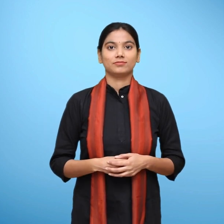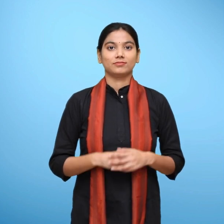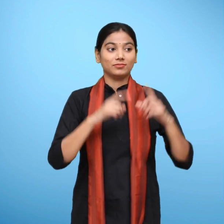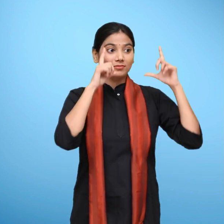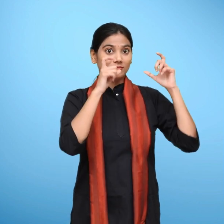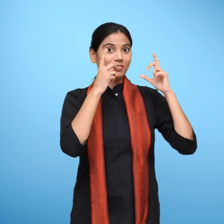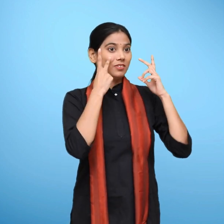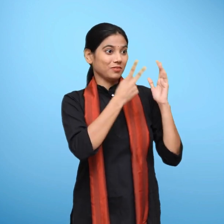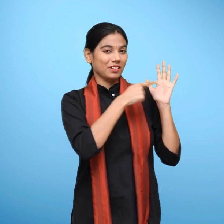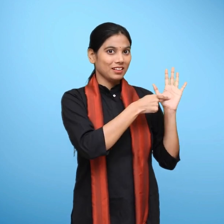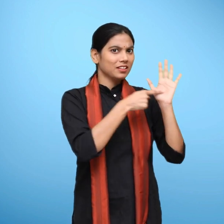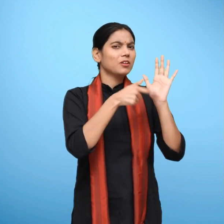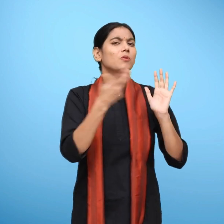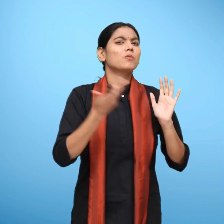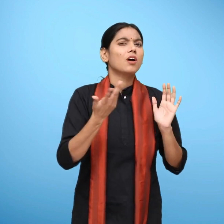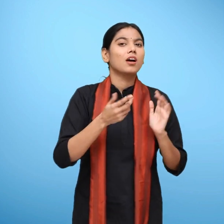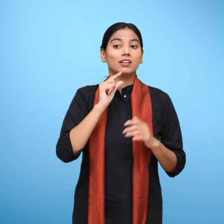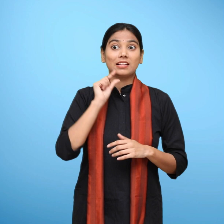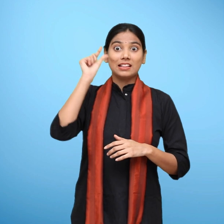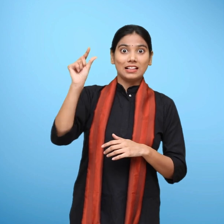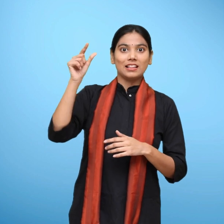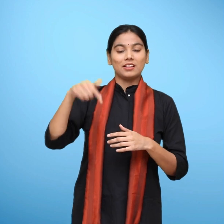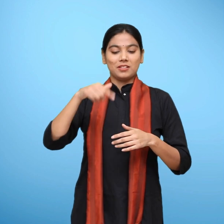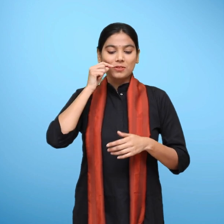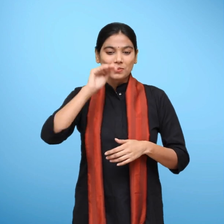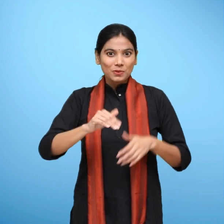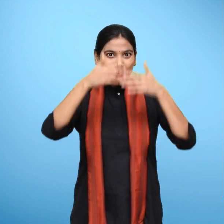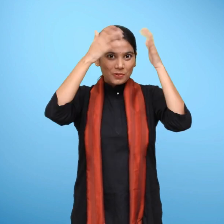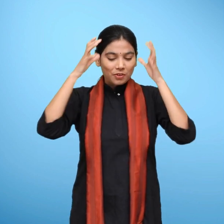इस चित्र में चाचा जी ने दिवाकर को उठाया हुआ